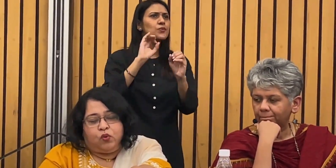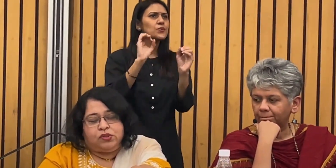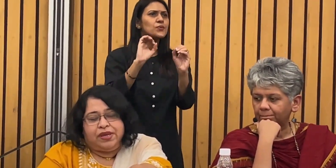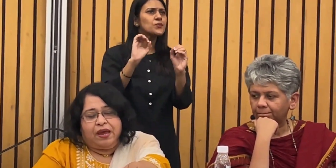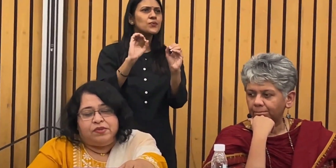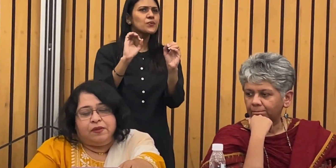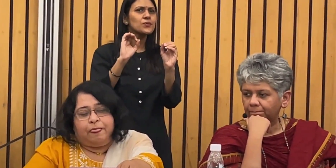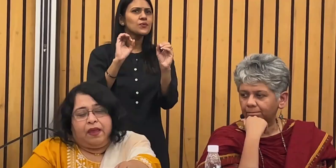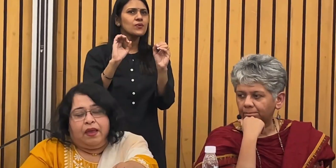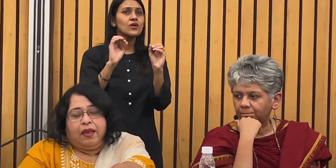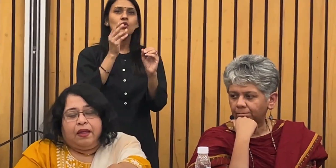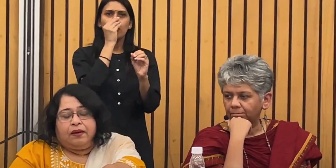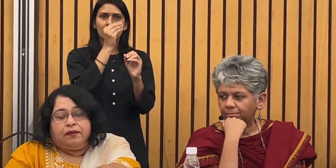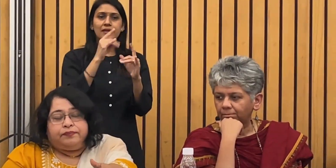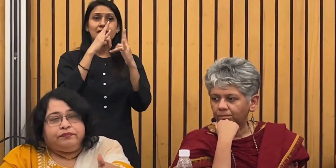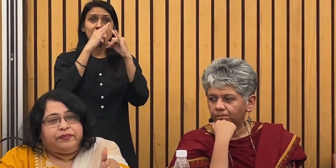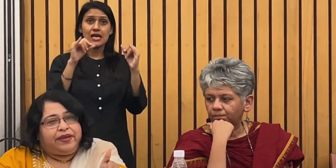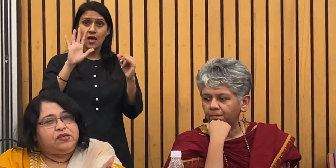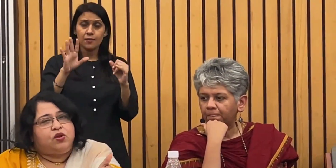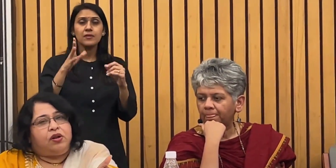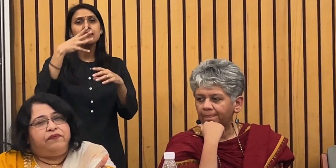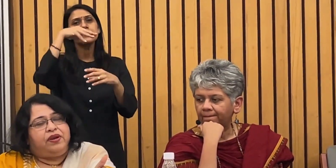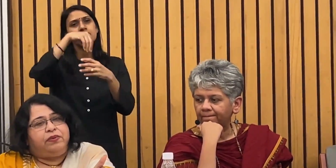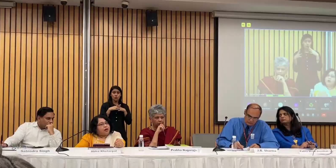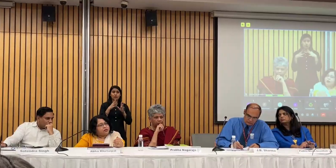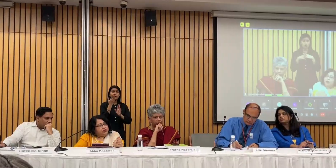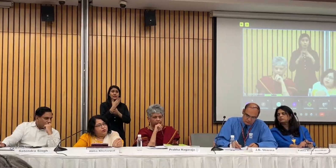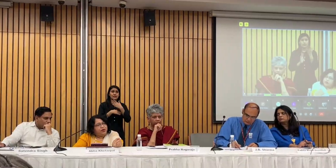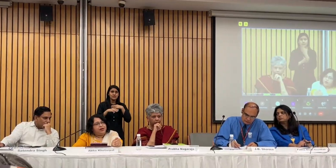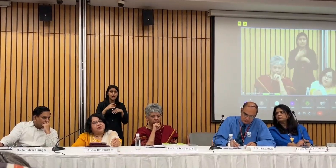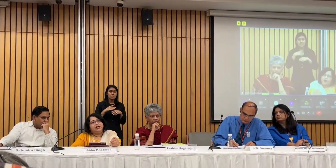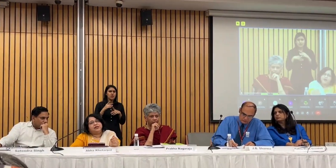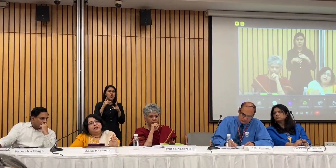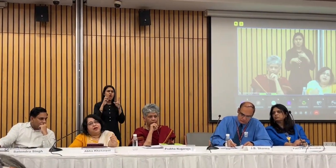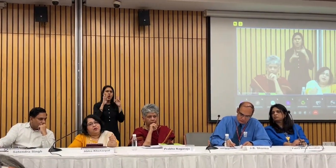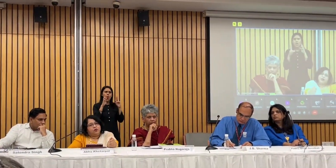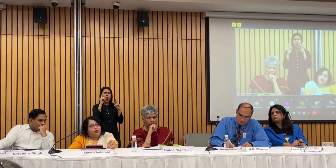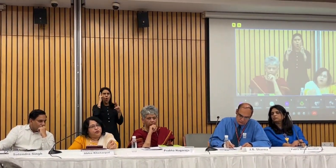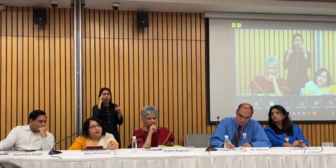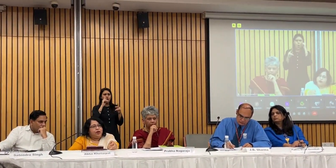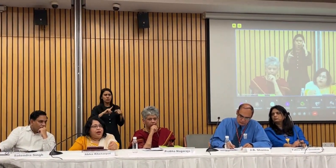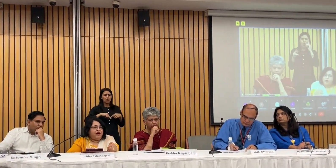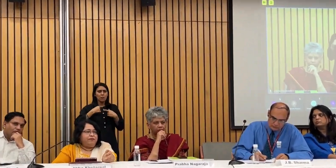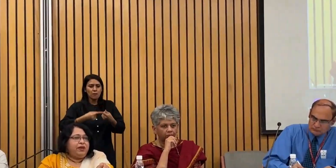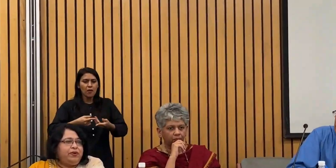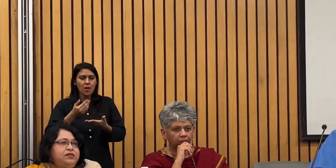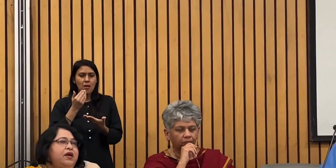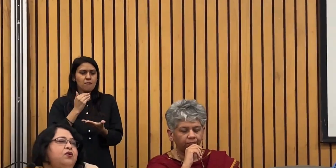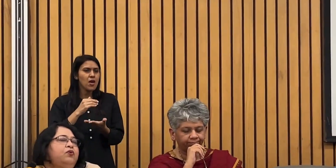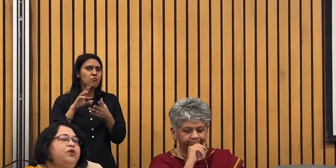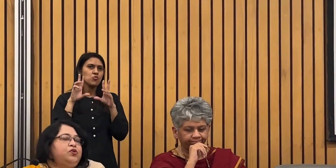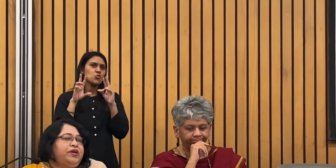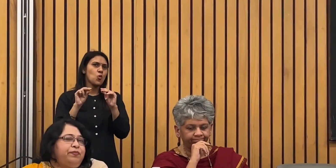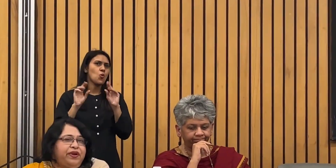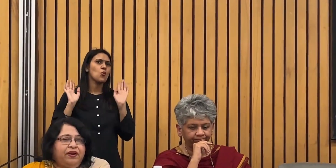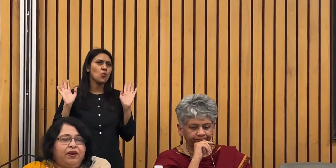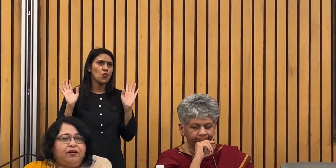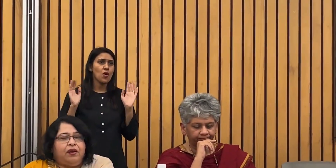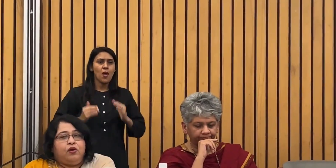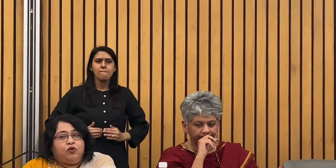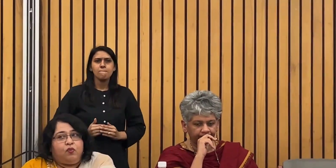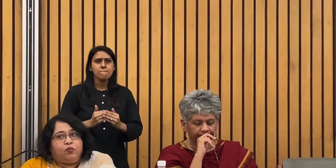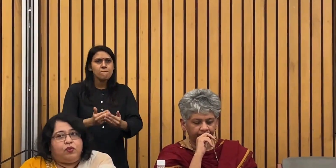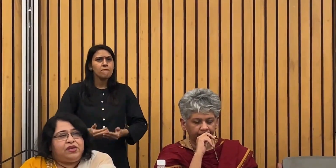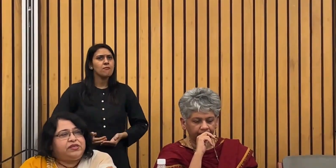इंक्लूडेड इन दोज कैंप्स। देयर इज नॉन अवेलेबल, अज्यूम कर लिया जाता है दे आर नॉट गोइंग टू हैव बेबीज, दे आर नॉट गोइंग टू गेट